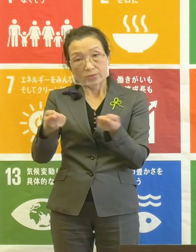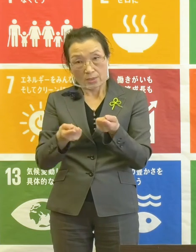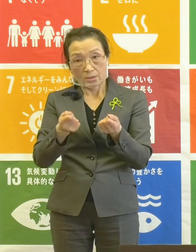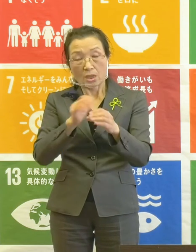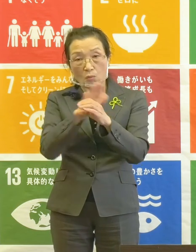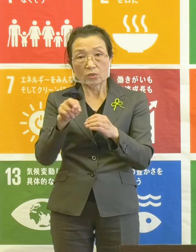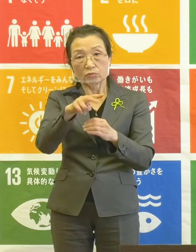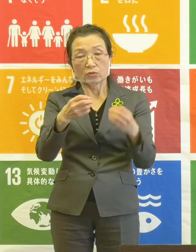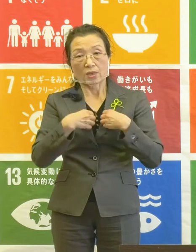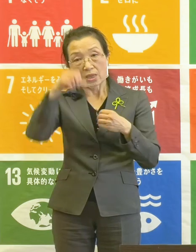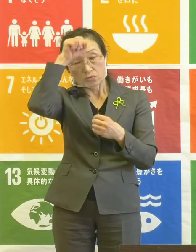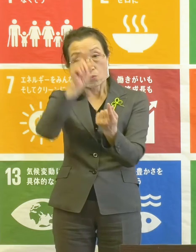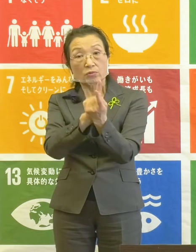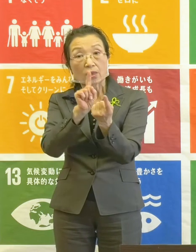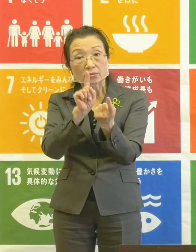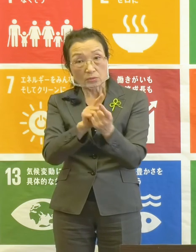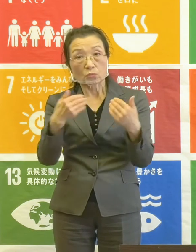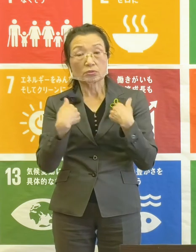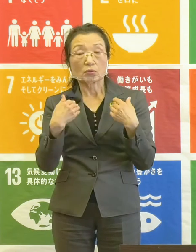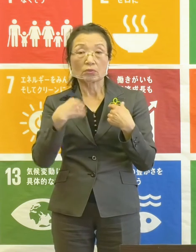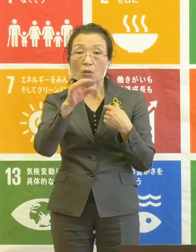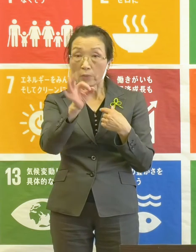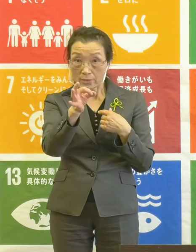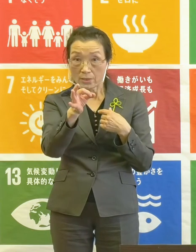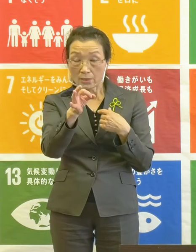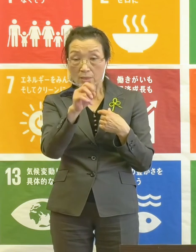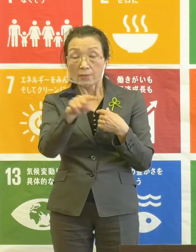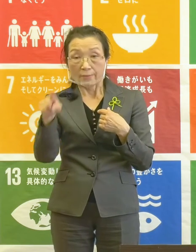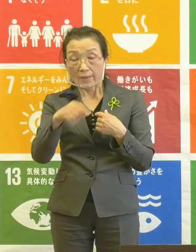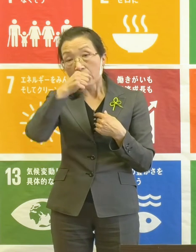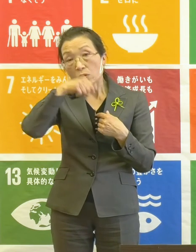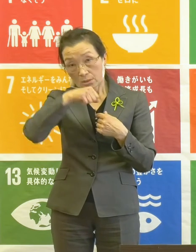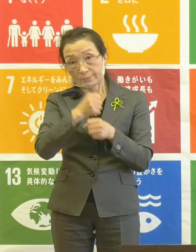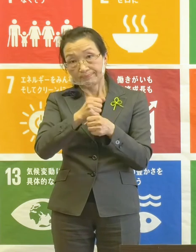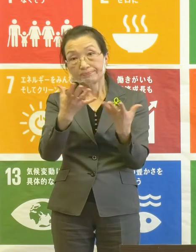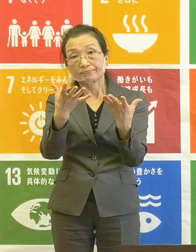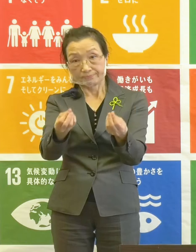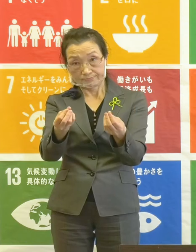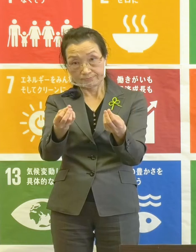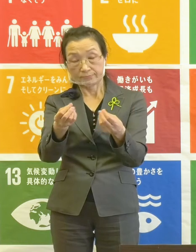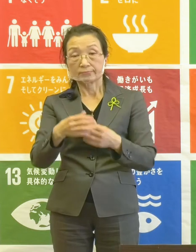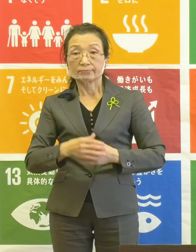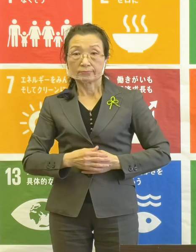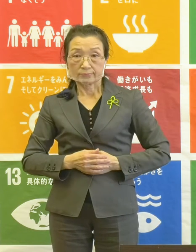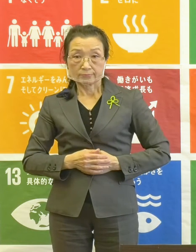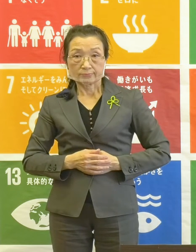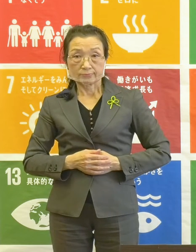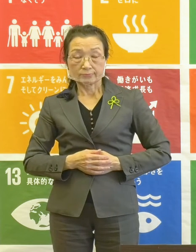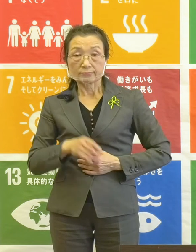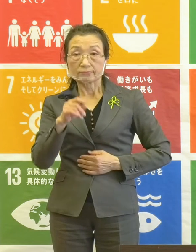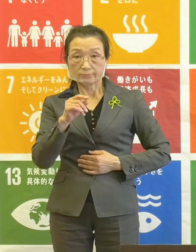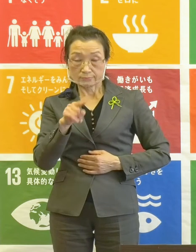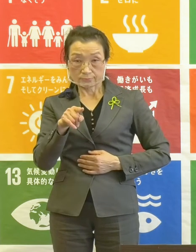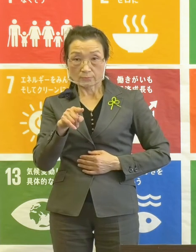ウイルス感染症対策に必要な経費等について予算措置を行うものであります。これに